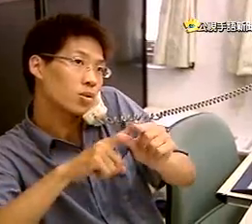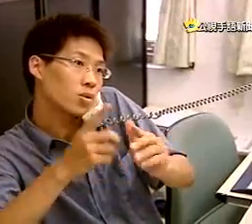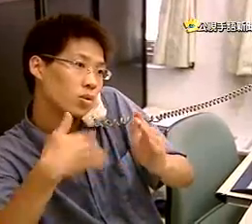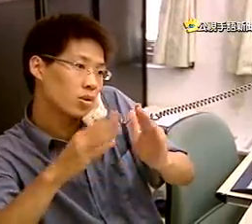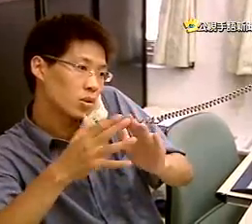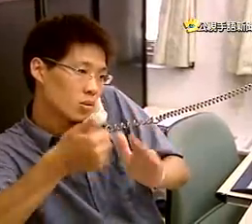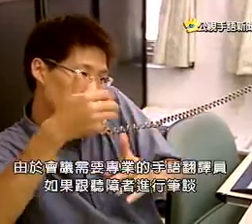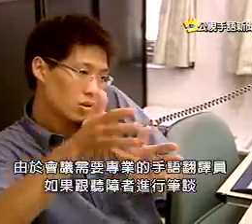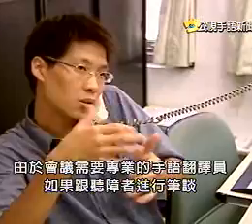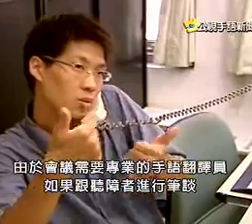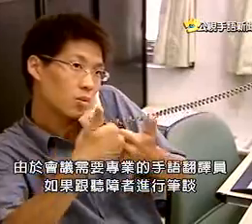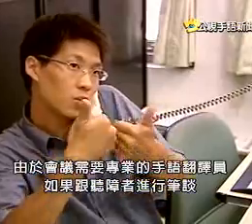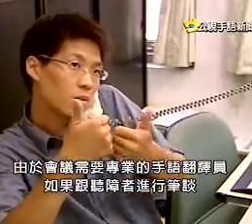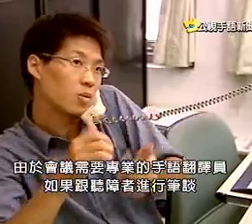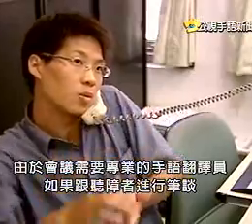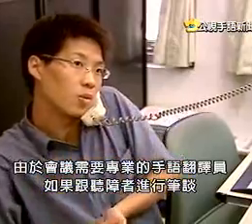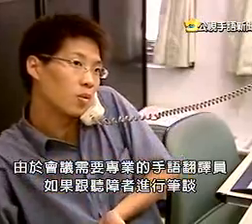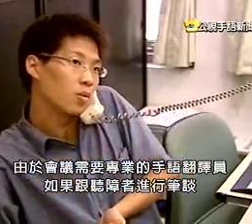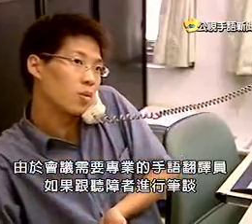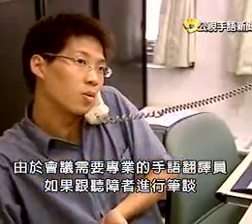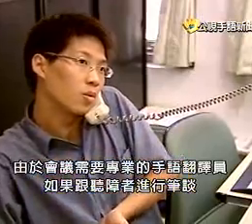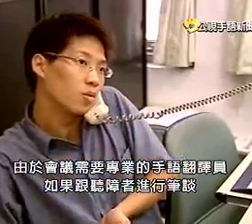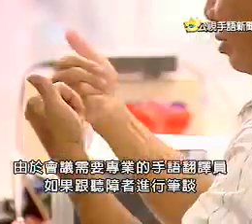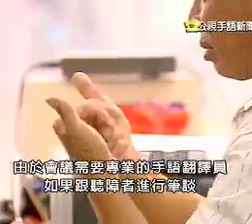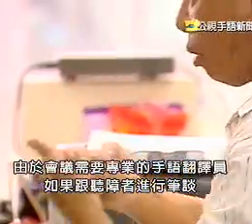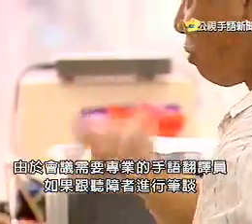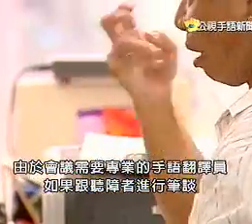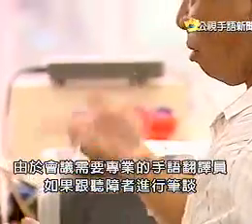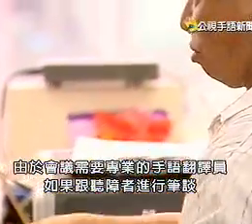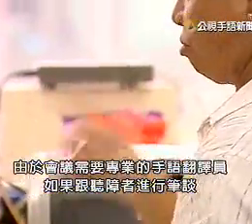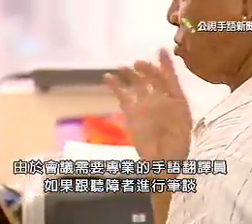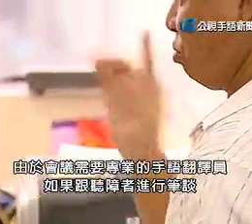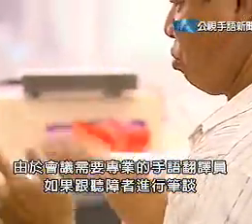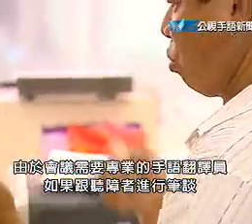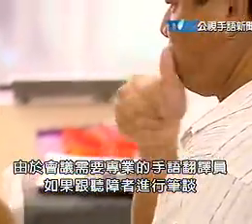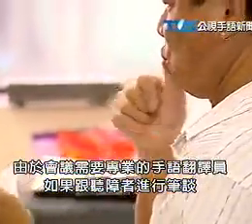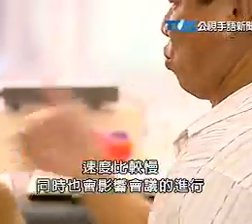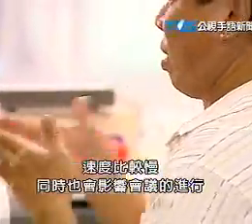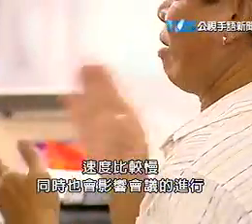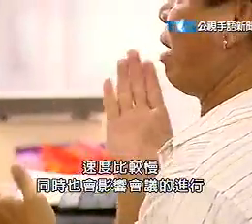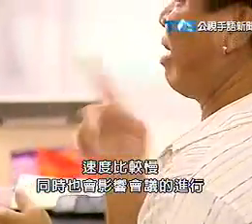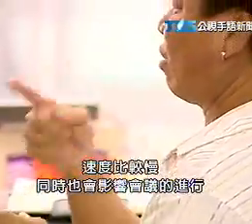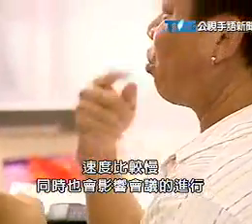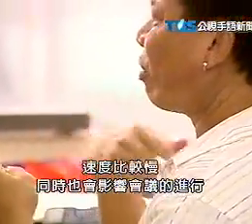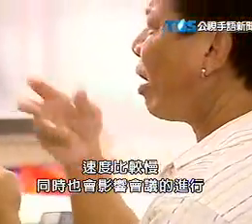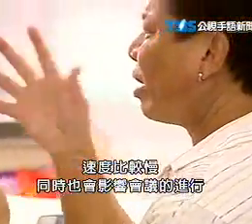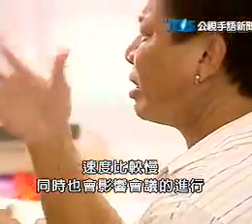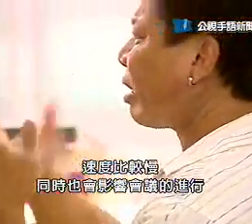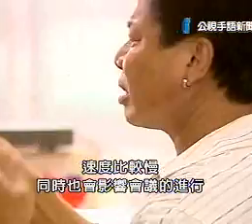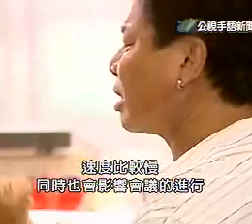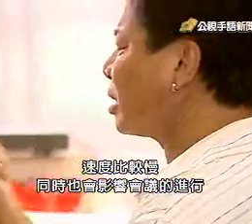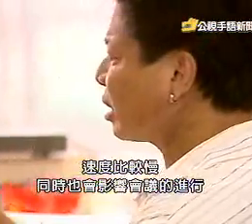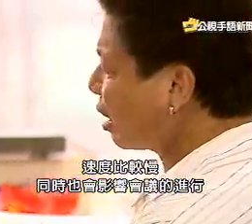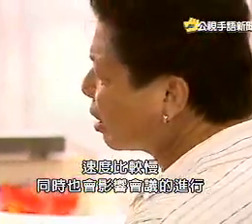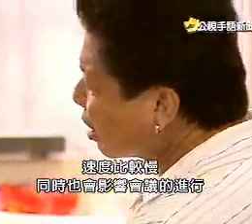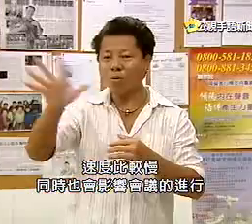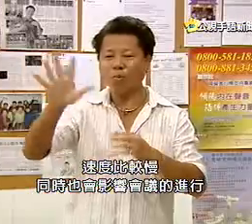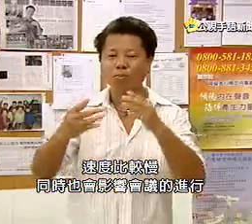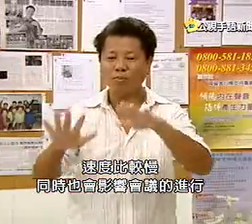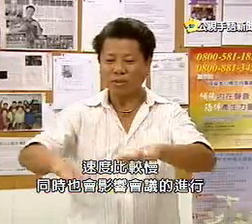由于会议需要专业的手语翻译员，如果跟听障者进行笔谈，速度比较慢，同时也会影响会议的进行。 现